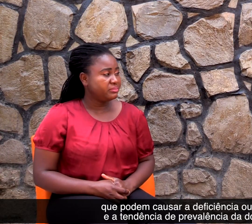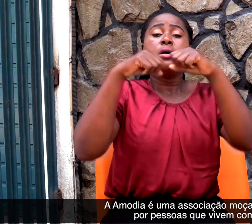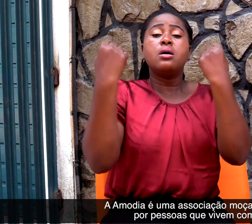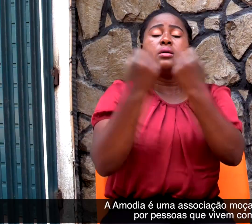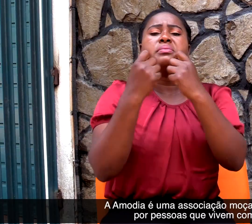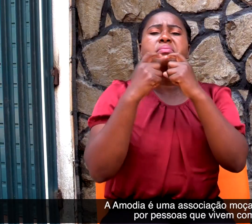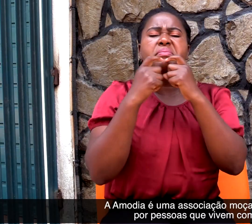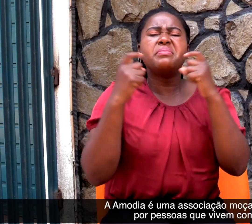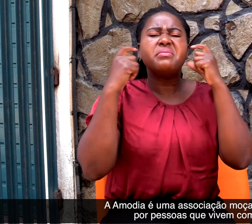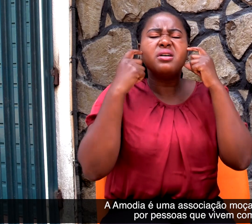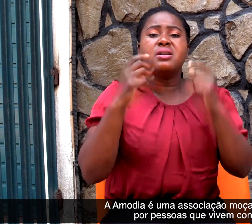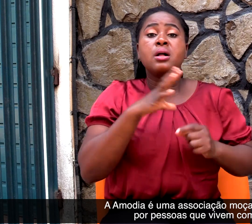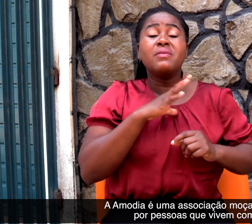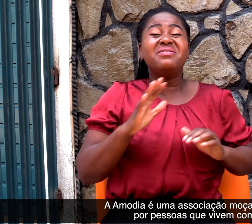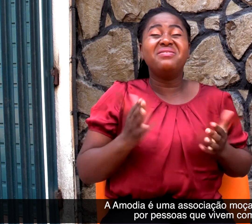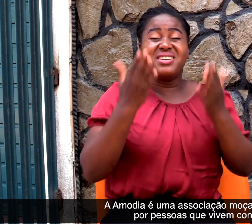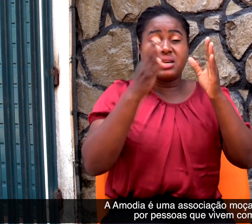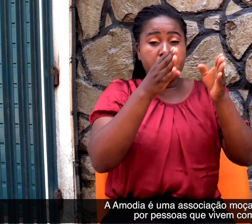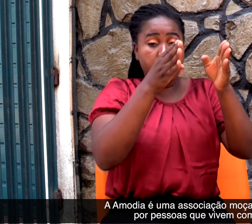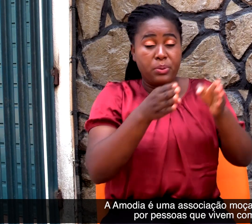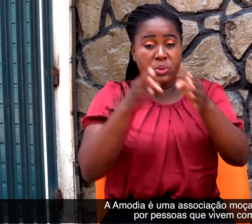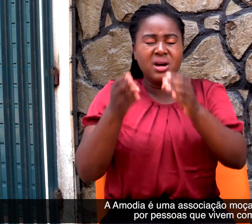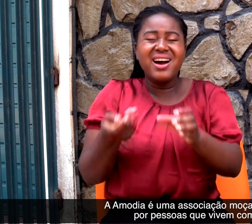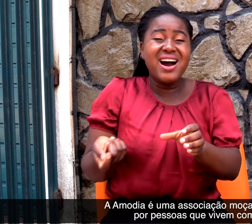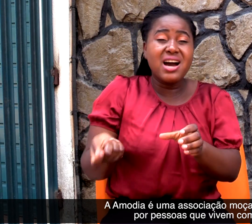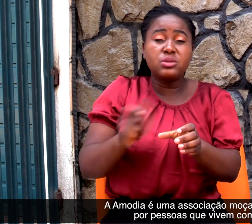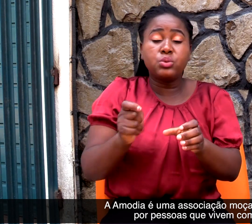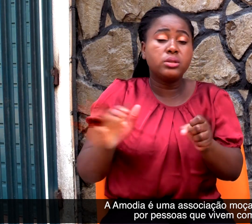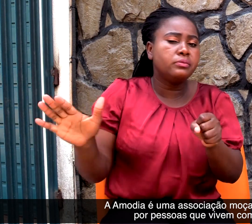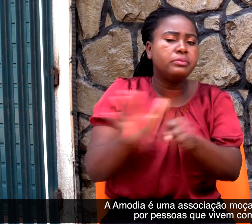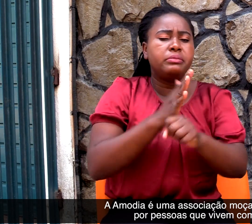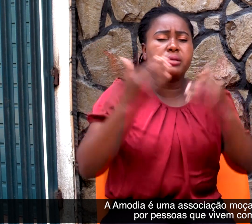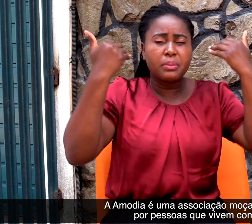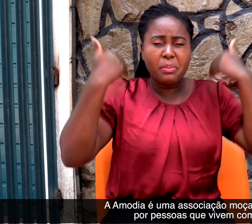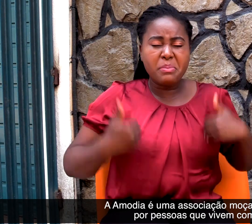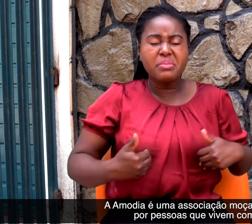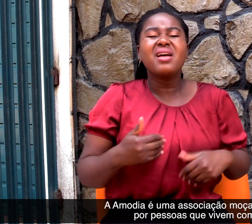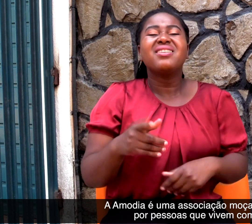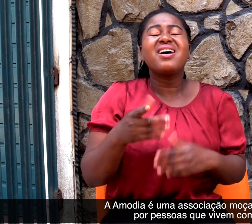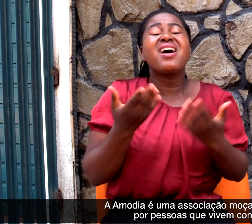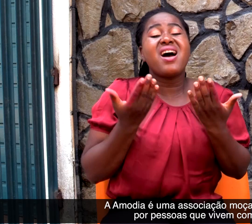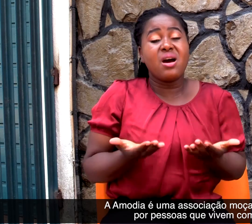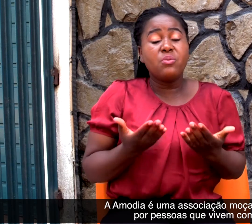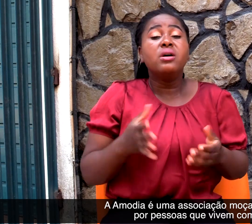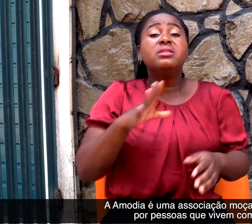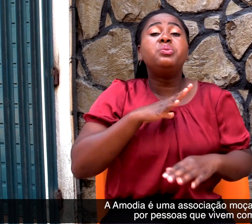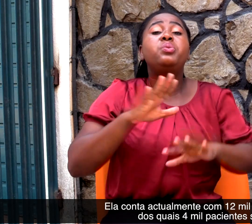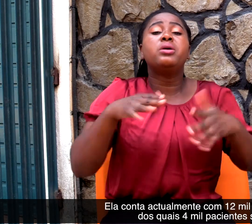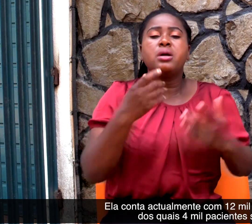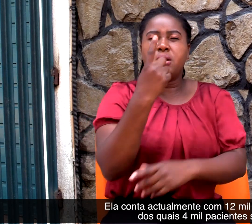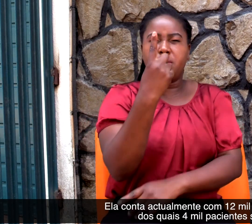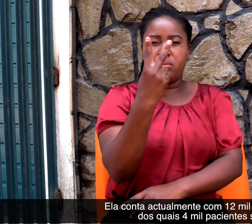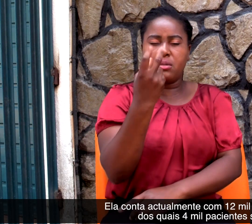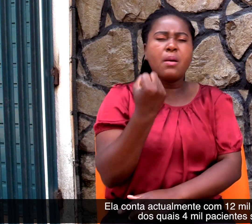preocupante. A Amodia é uma associação moçambicana composta por pessoas que vivem com a diabetes.